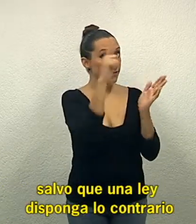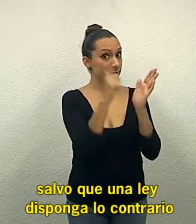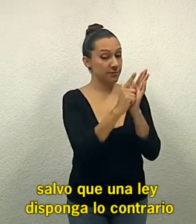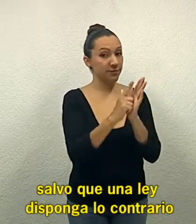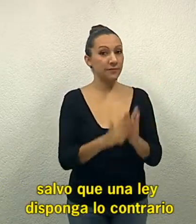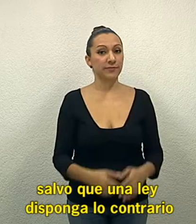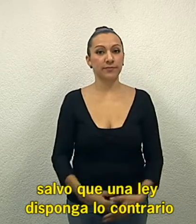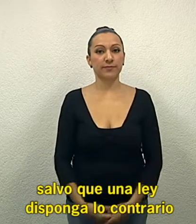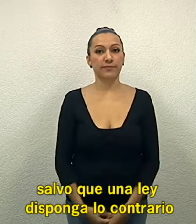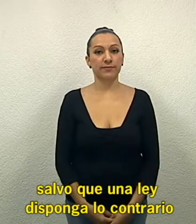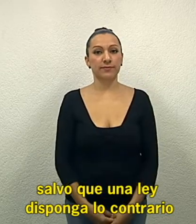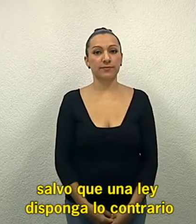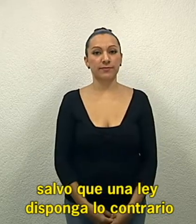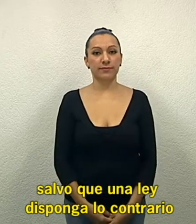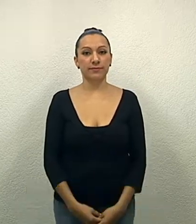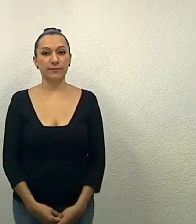disponga lo contrario